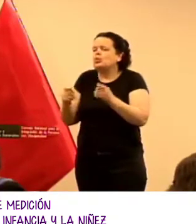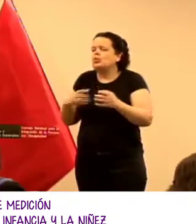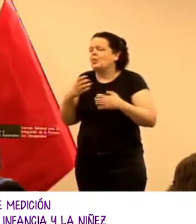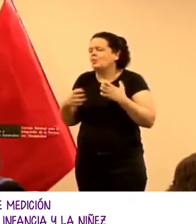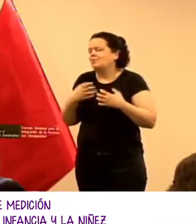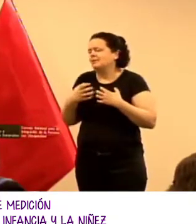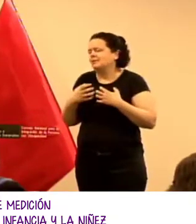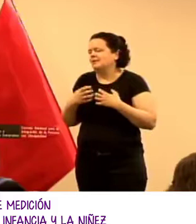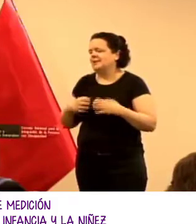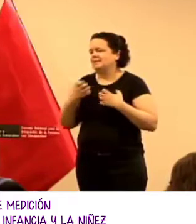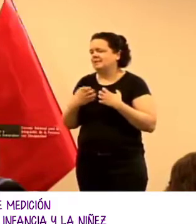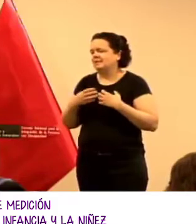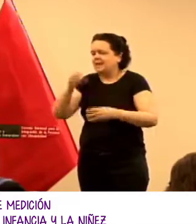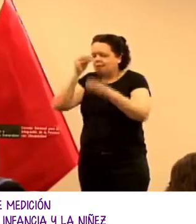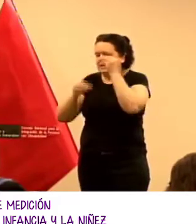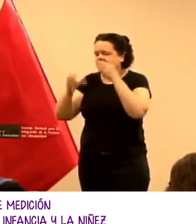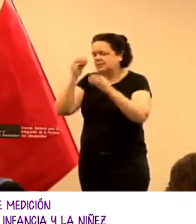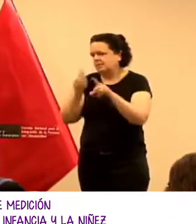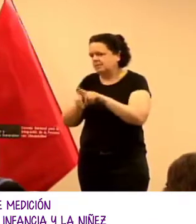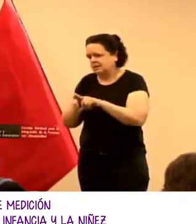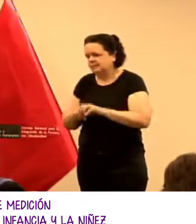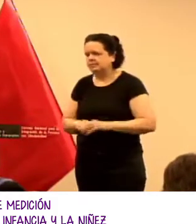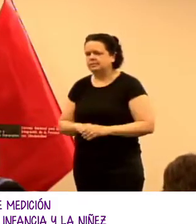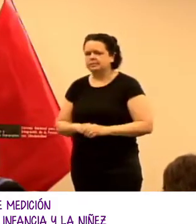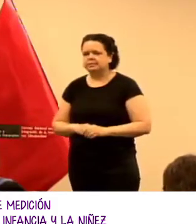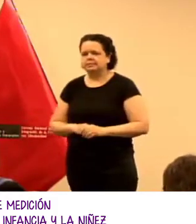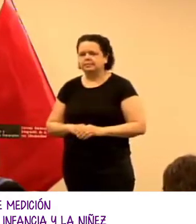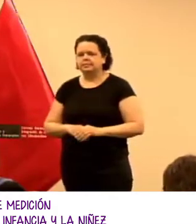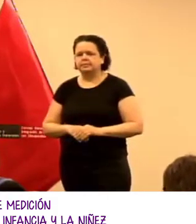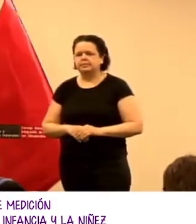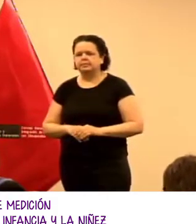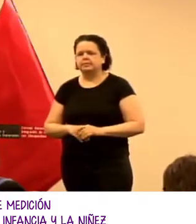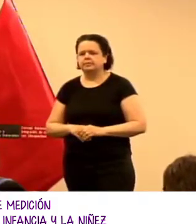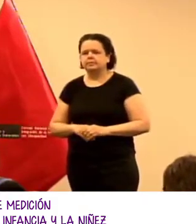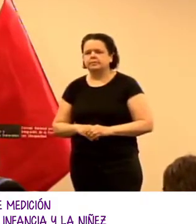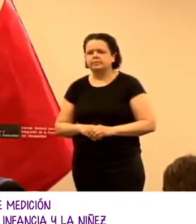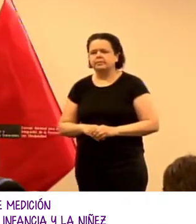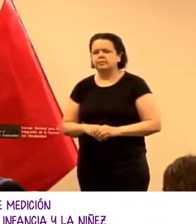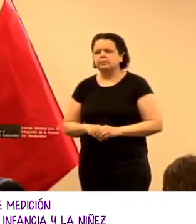emociones y en el aprendizaje.